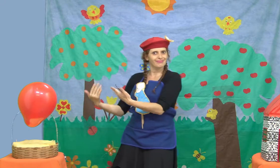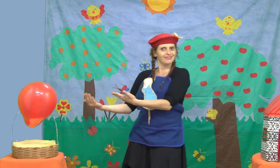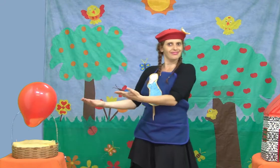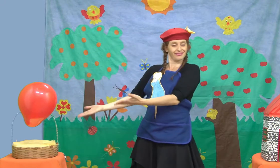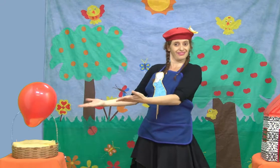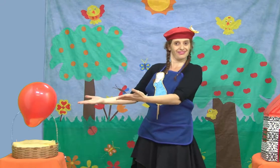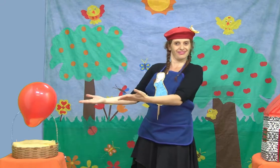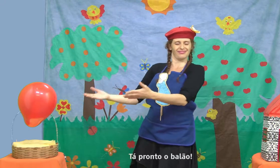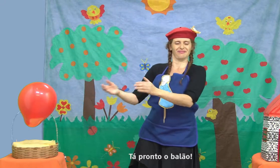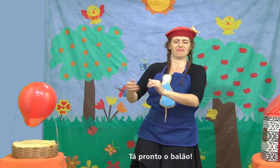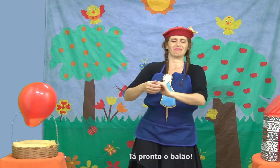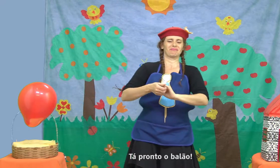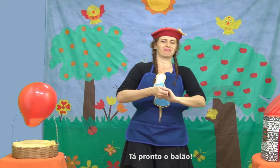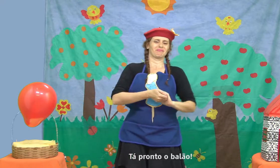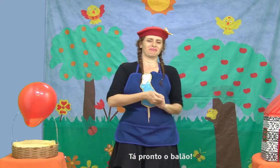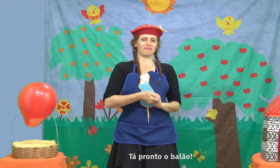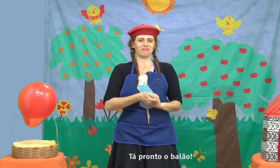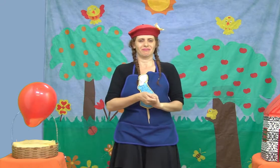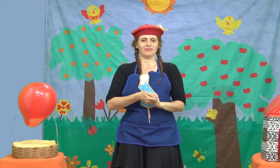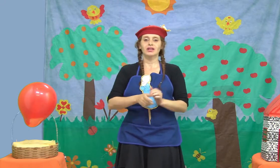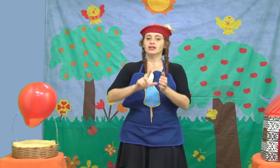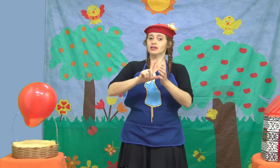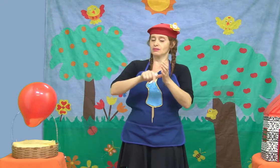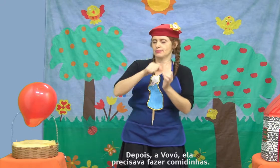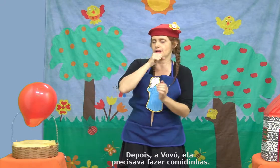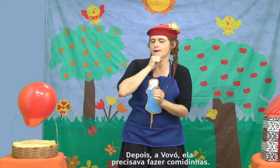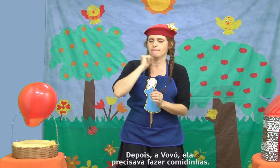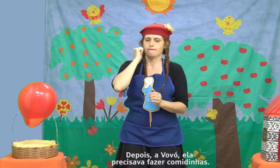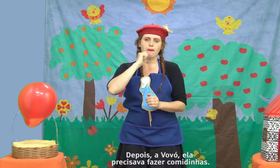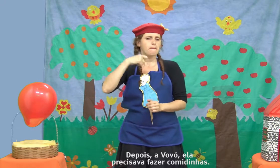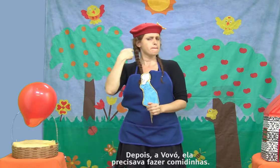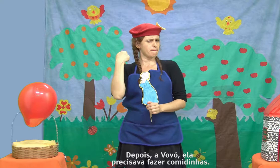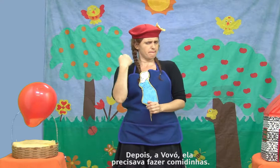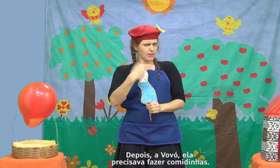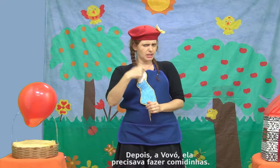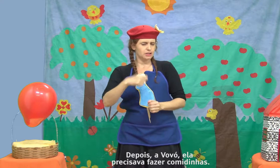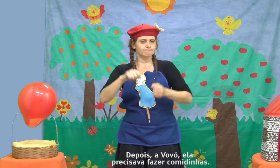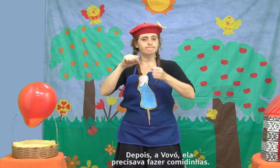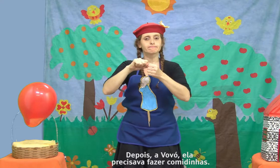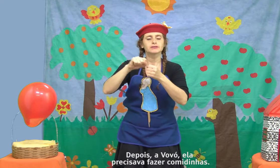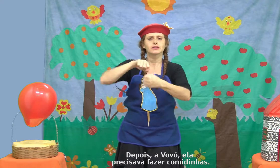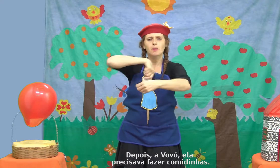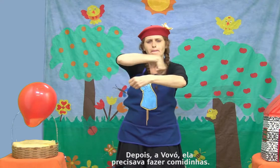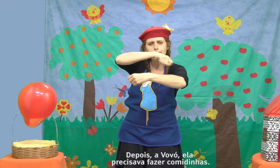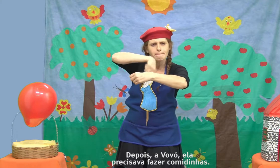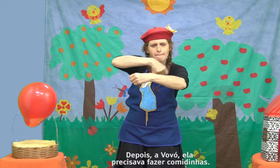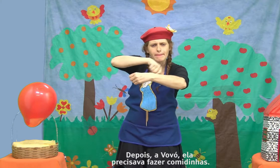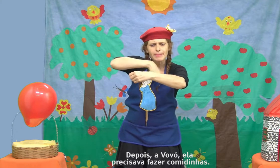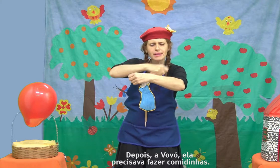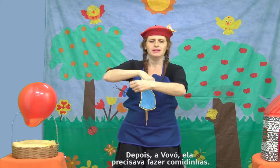tá pronta balão depois a vovó ela precisava fazer comidinhas